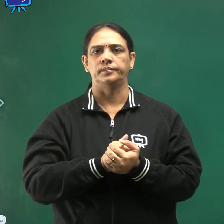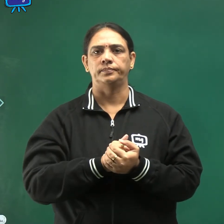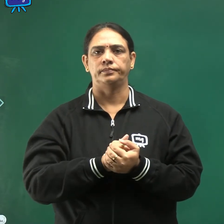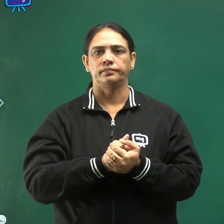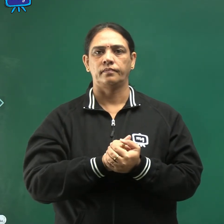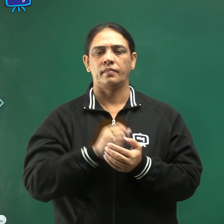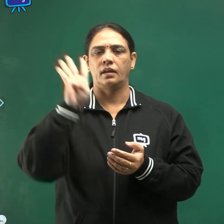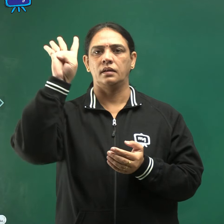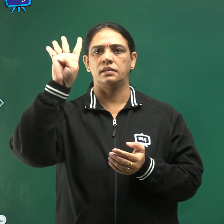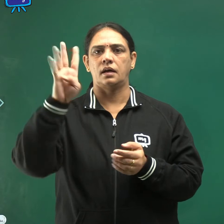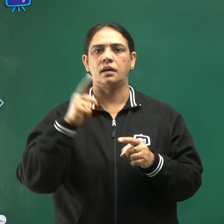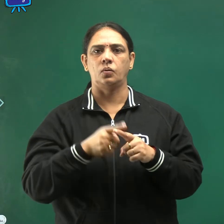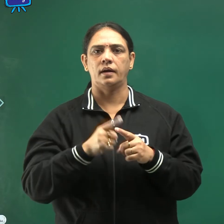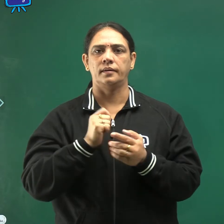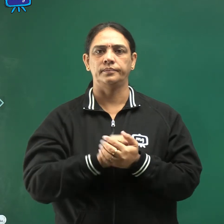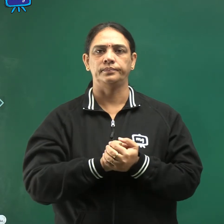4 गुणा